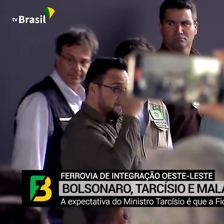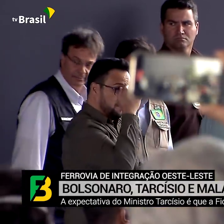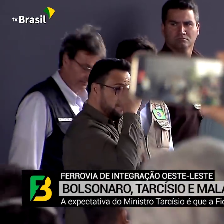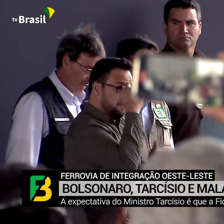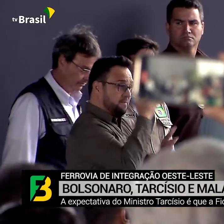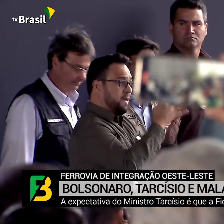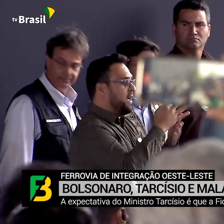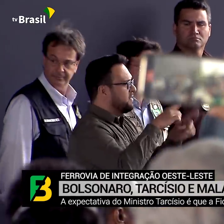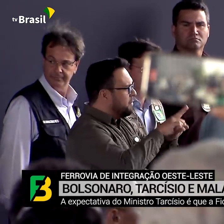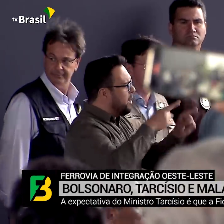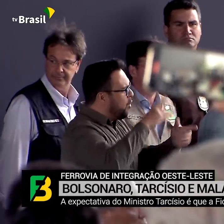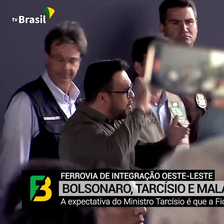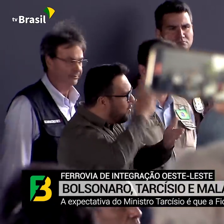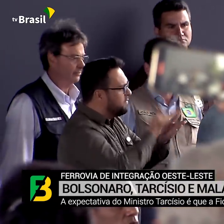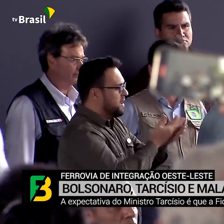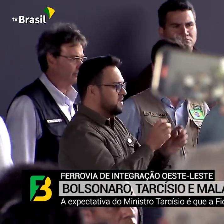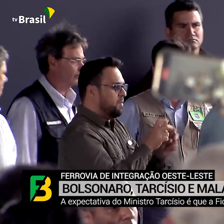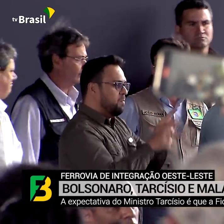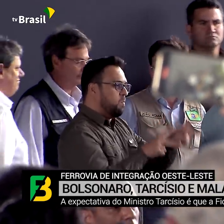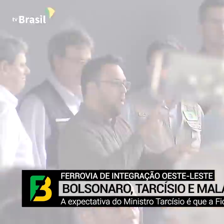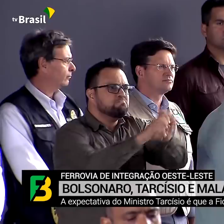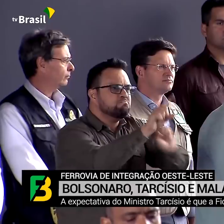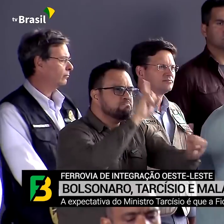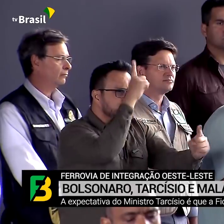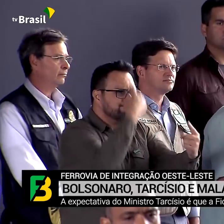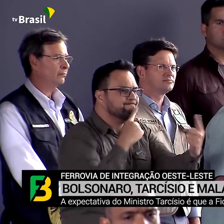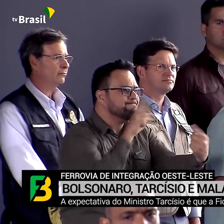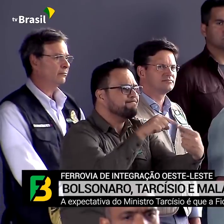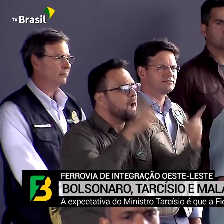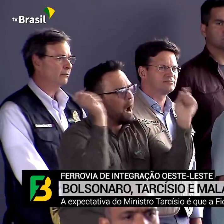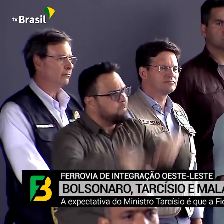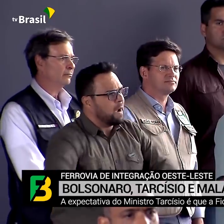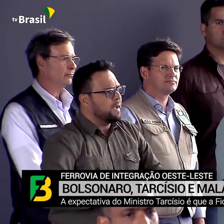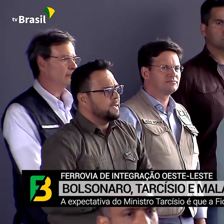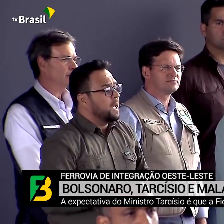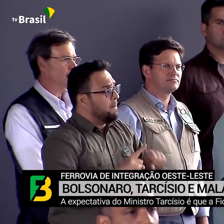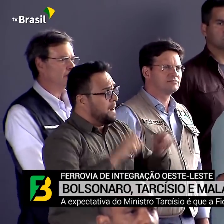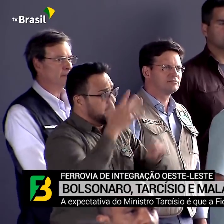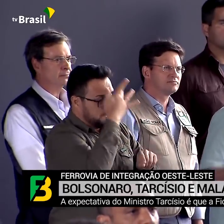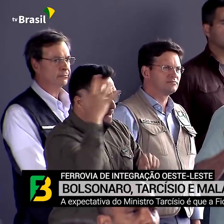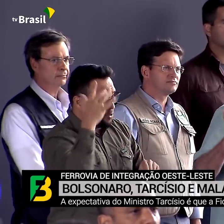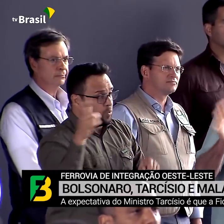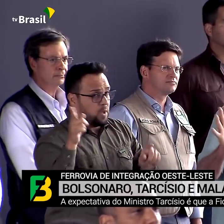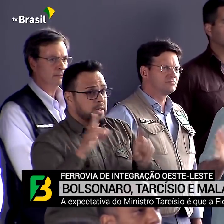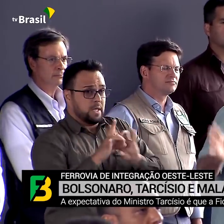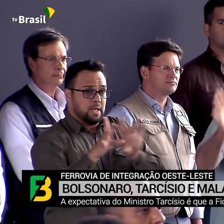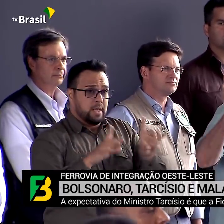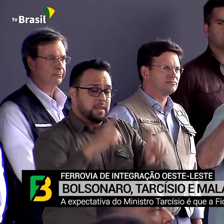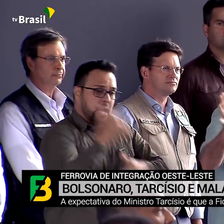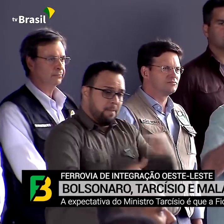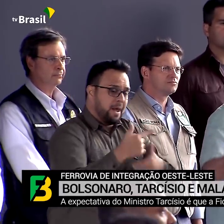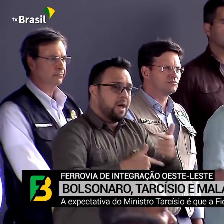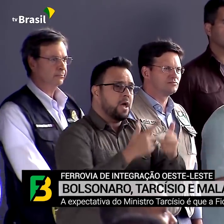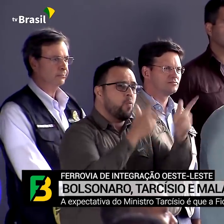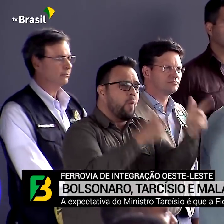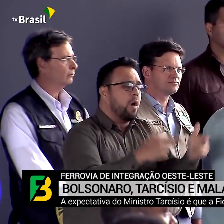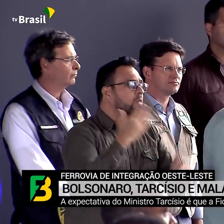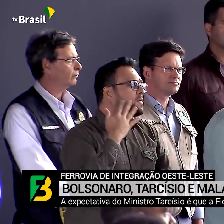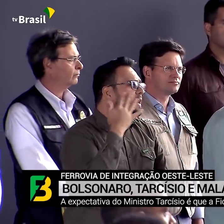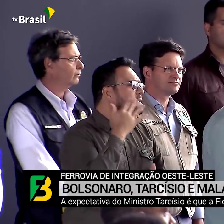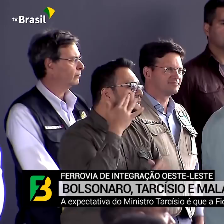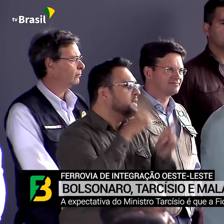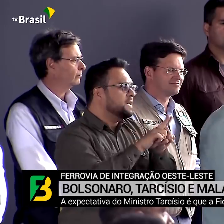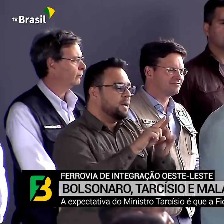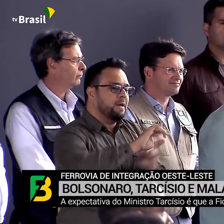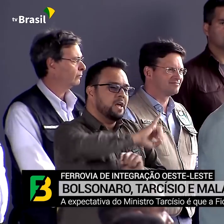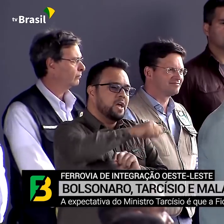EA confiança do povo brasileiro essas pessoas para poder ir trabalhar como Tarcísio e o João Roma